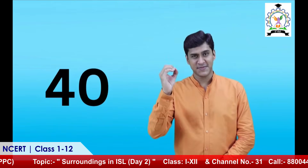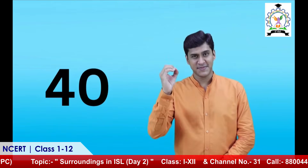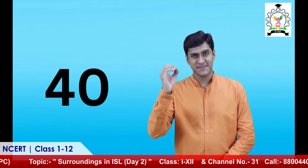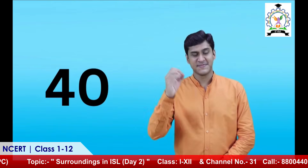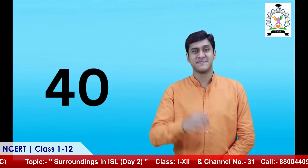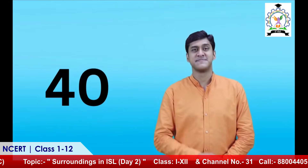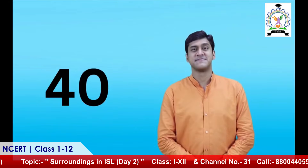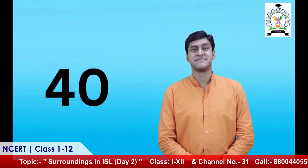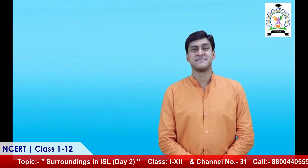40